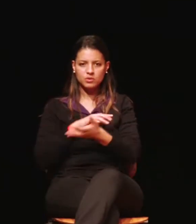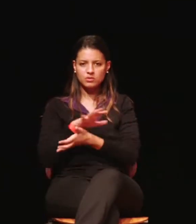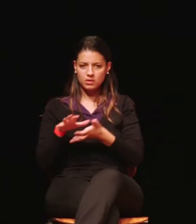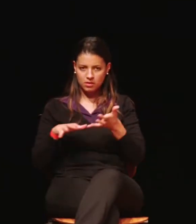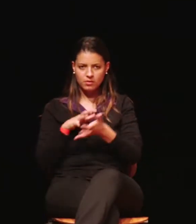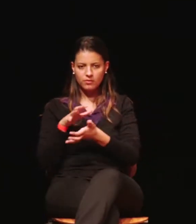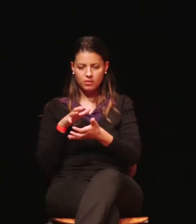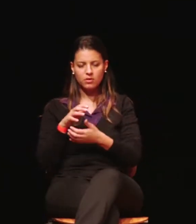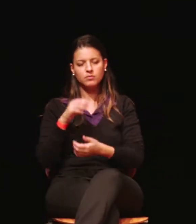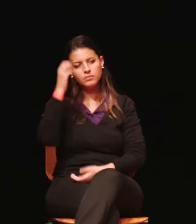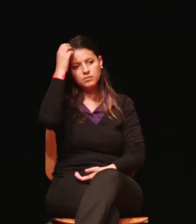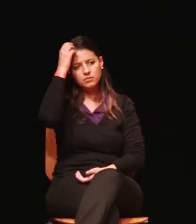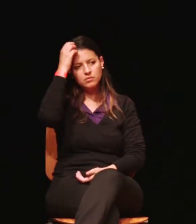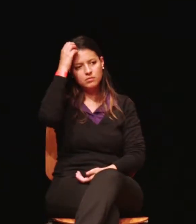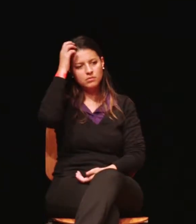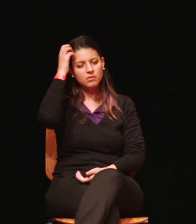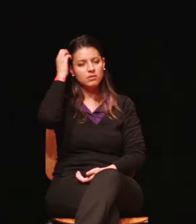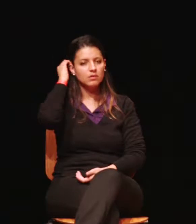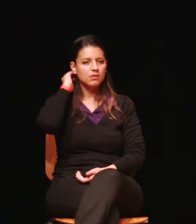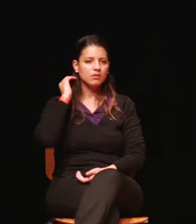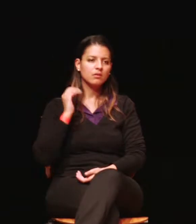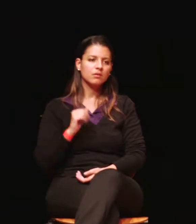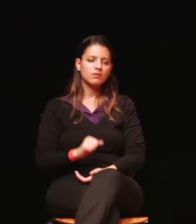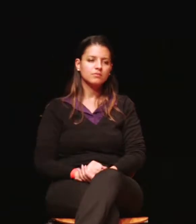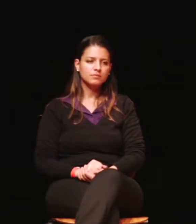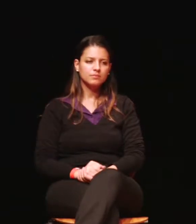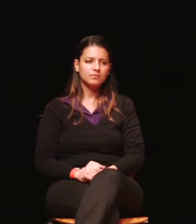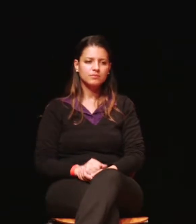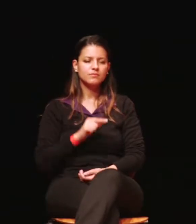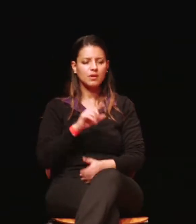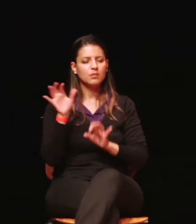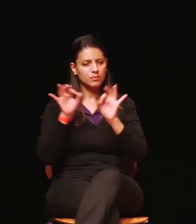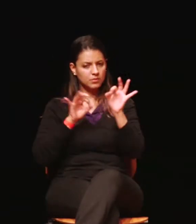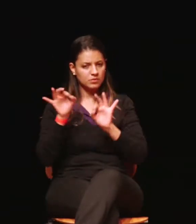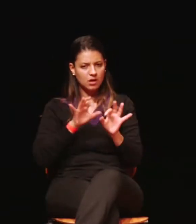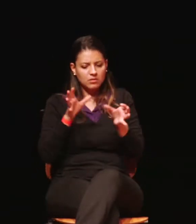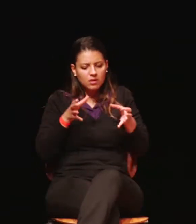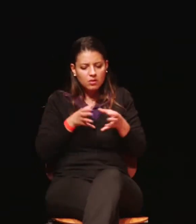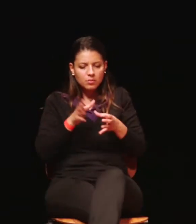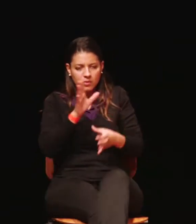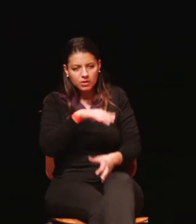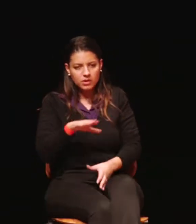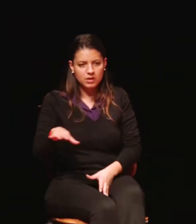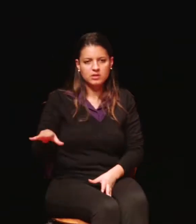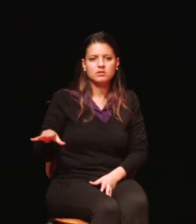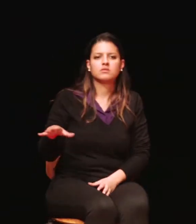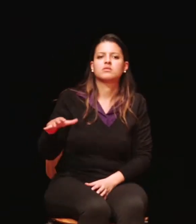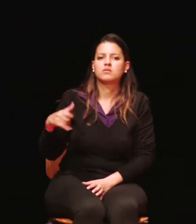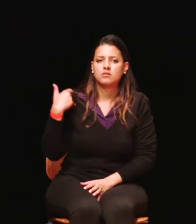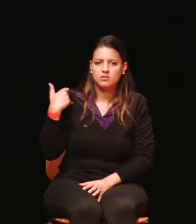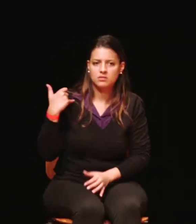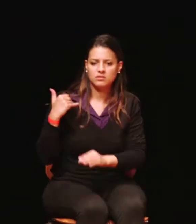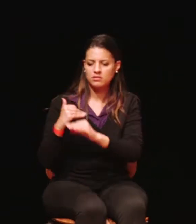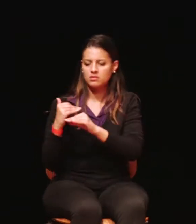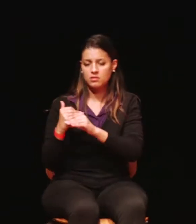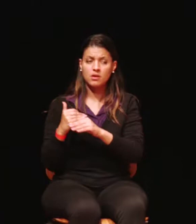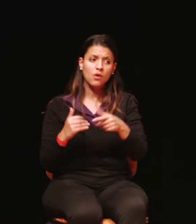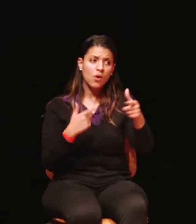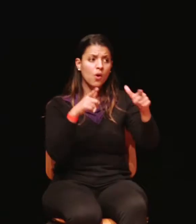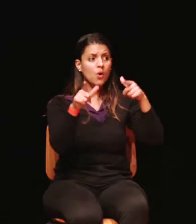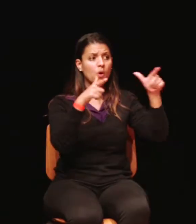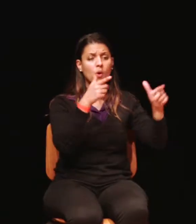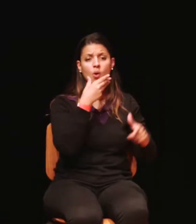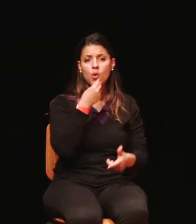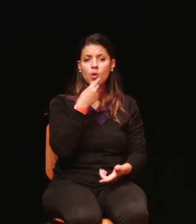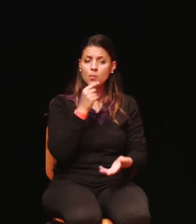o conjunto das crianças da sociedade, levando a outros intelectuais de prestígio a escreverem sobre o tema, como o